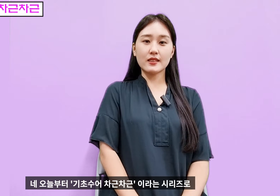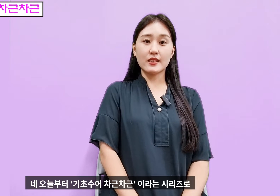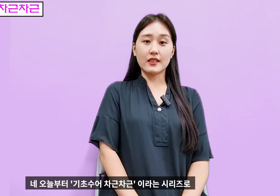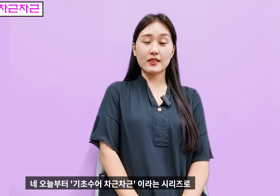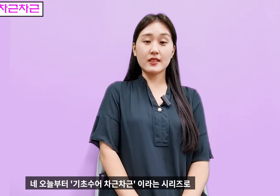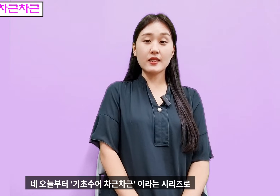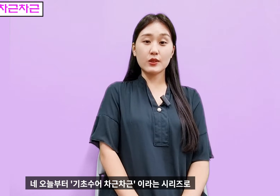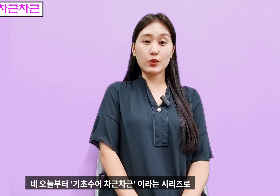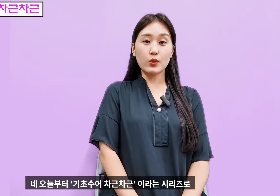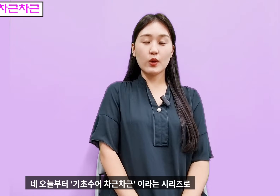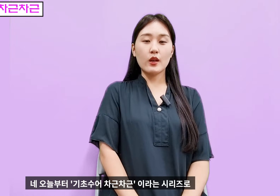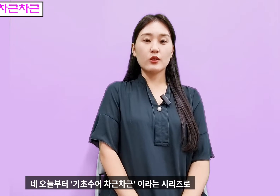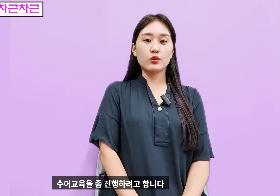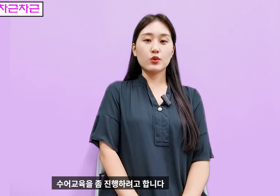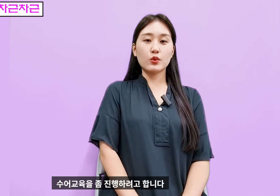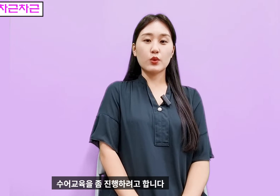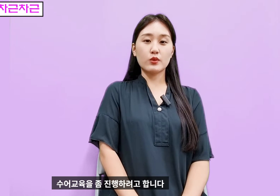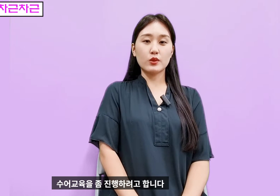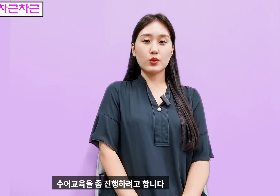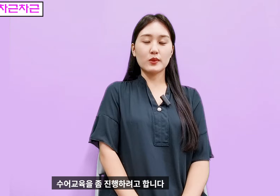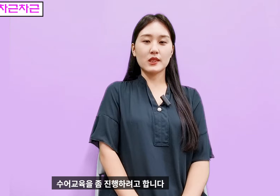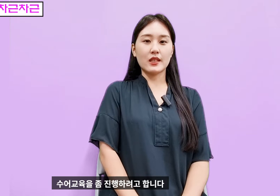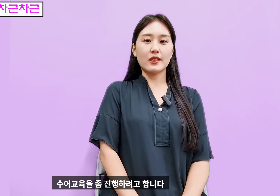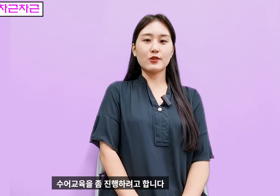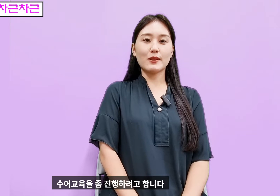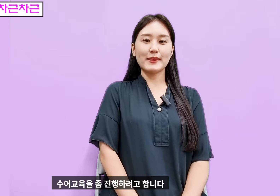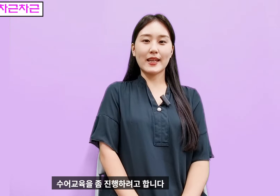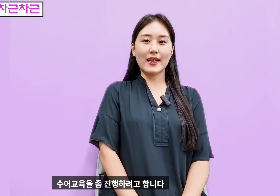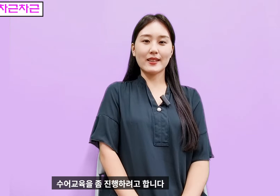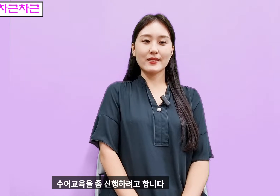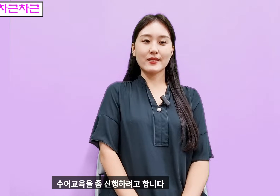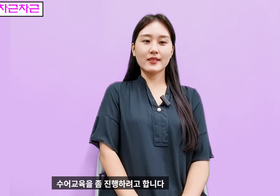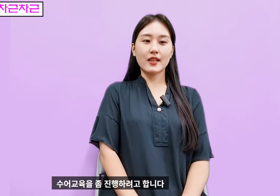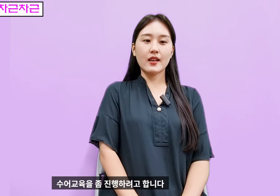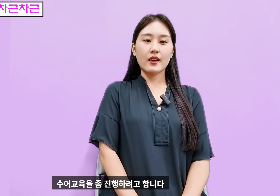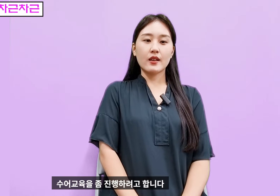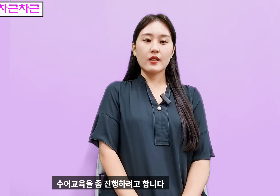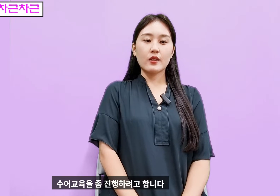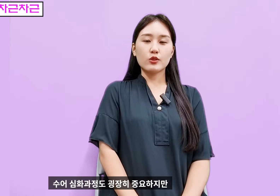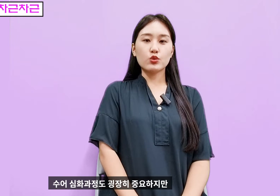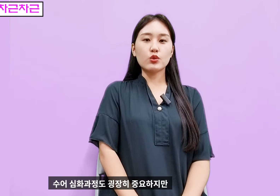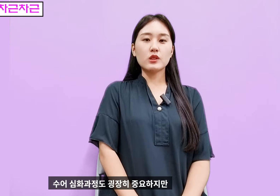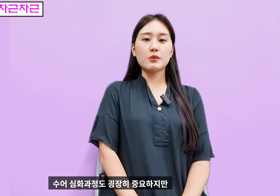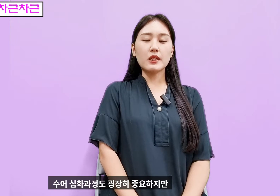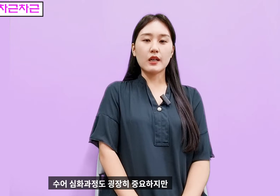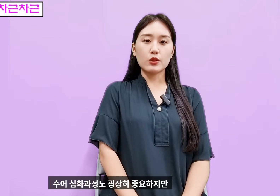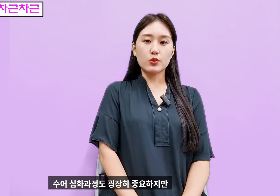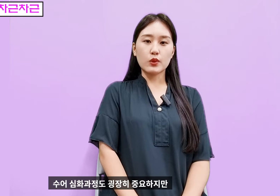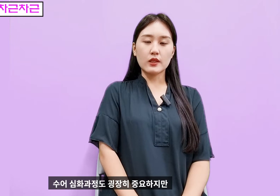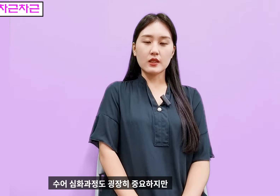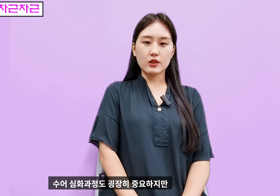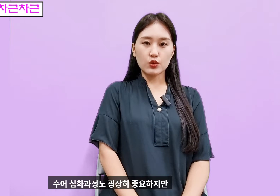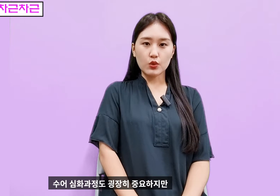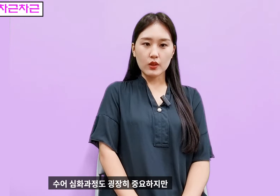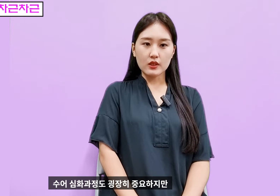차근차근이라는 시리즈로 수어 교육을 좀 진행하려고 합니다. 수어 심화 과정도 굉장히